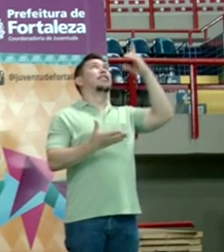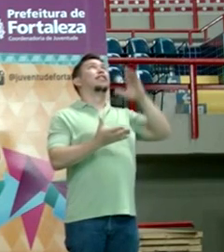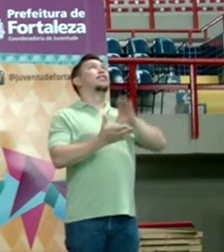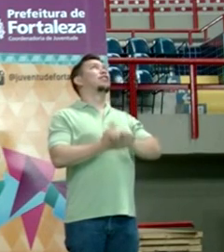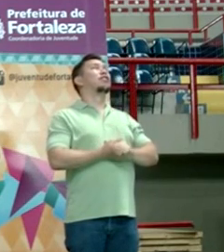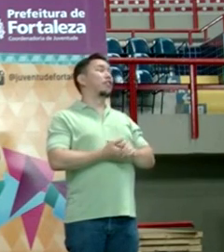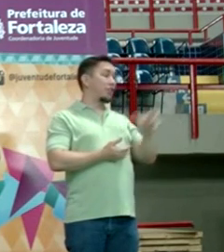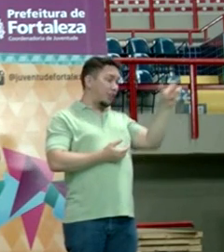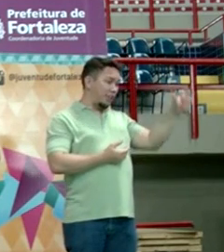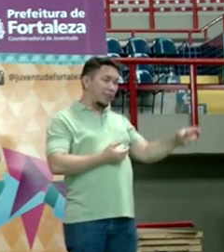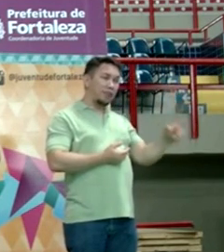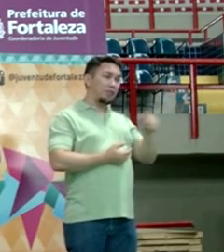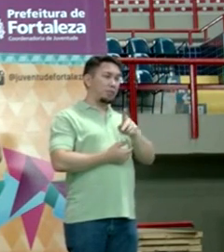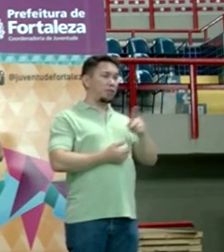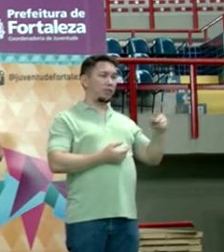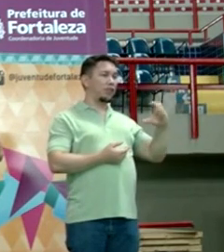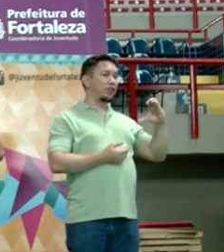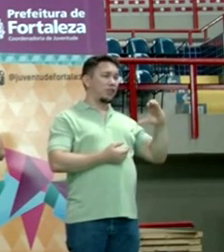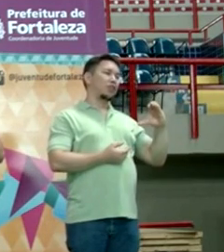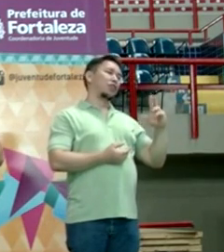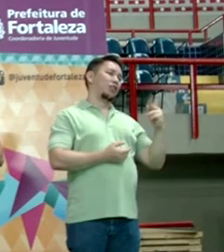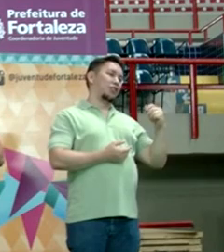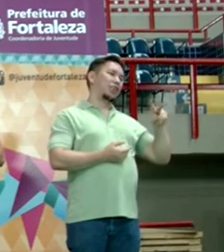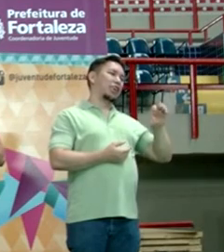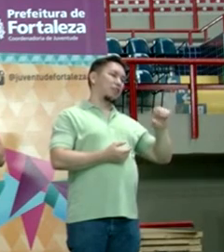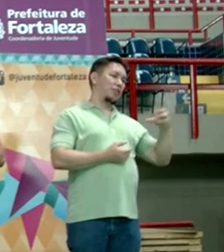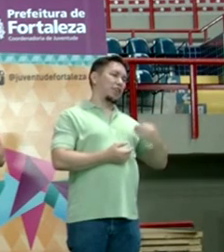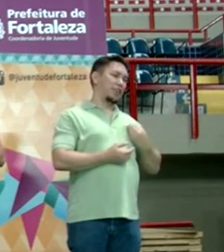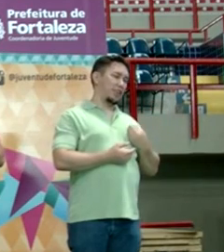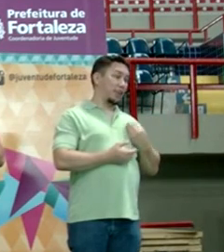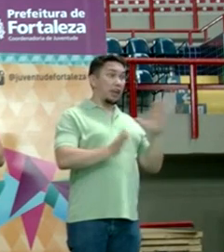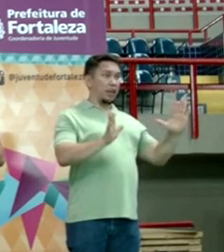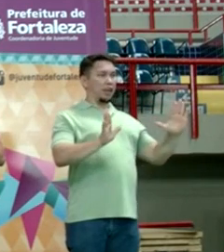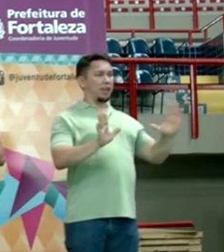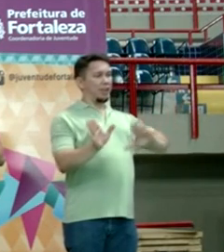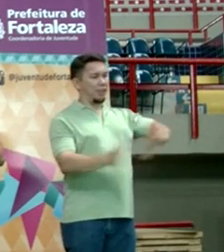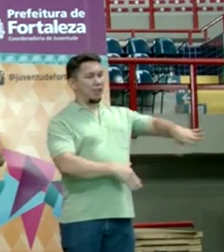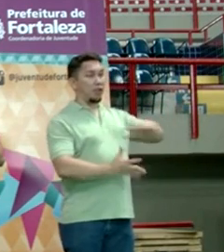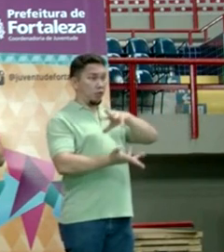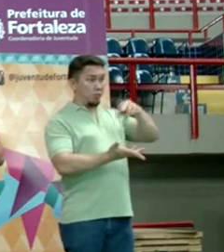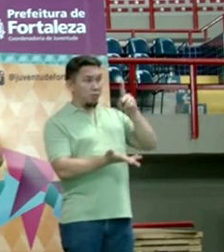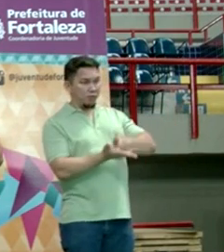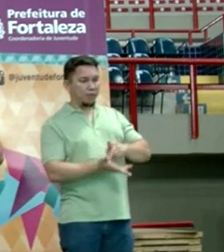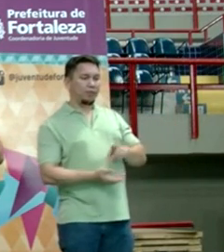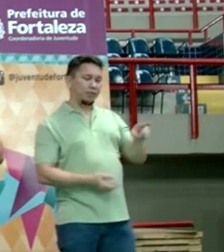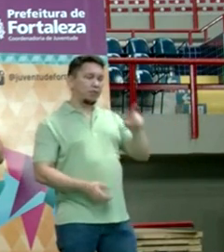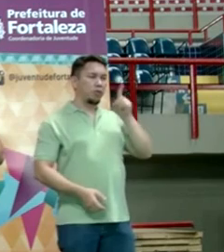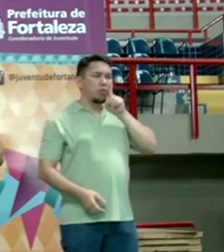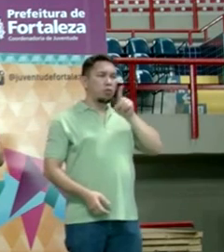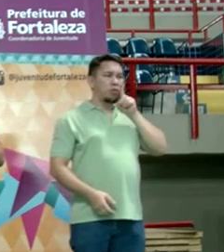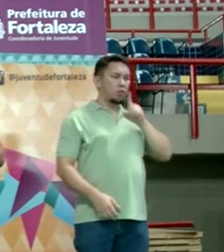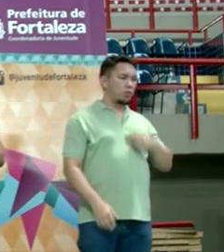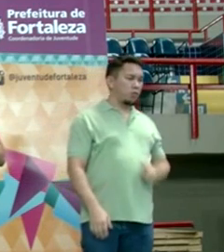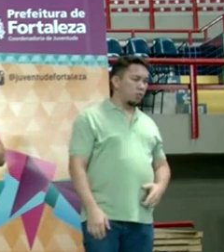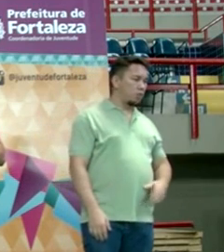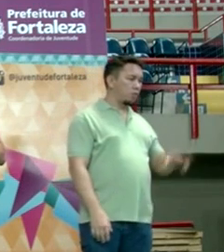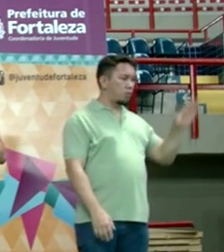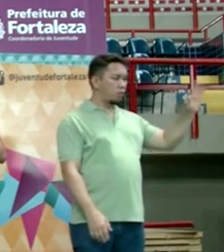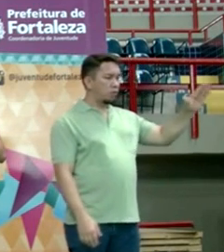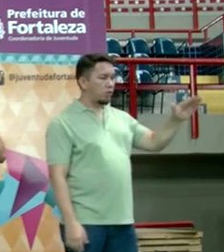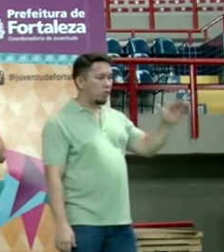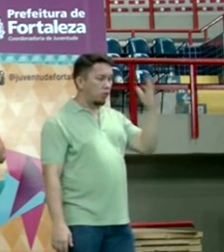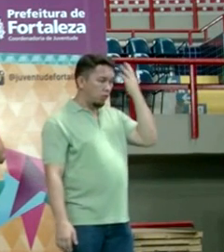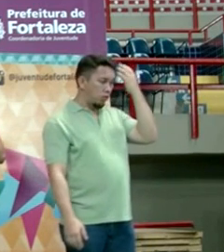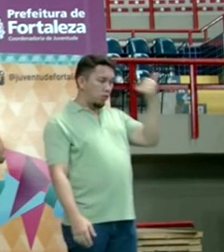que o professor Xavier estava lá. Tá certo? Agora, no mundo real, os americanos deram 10